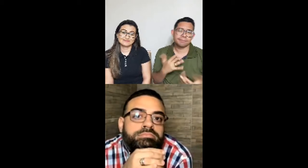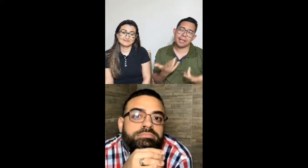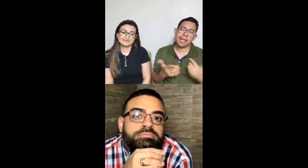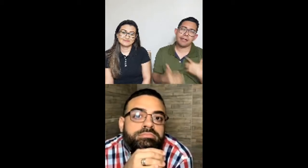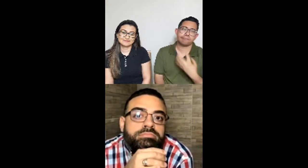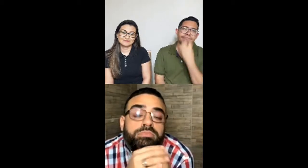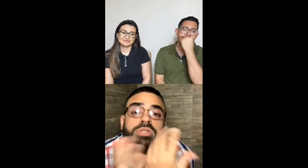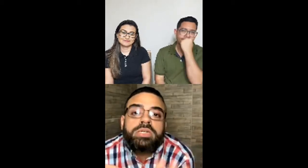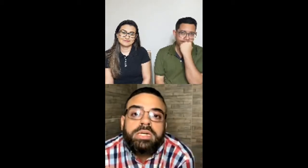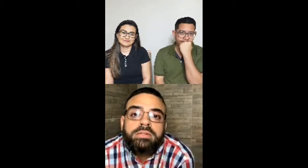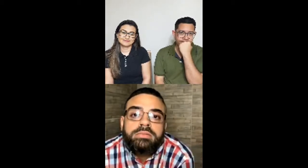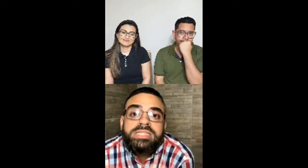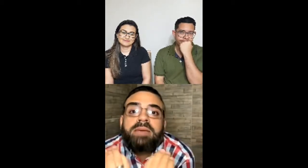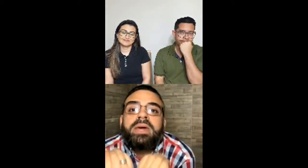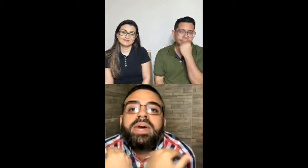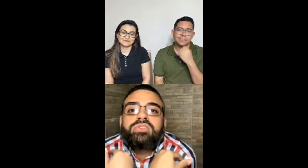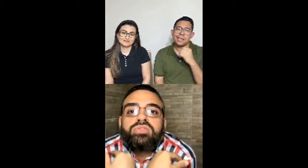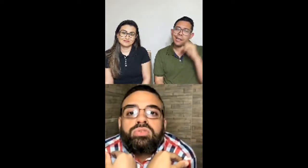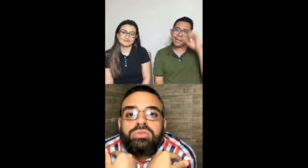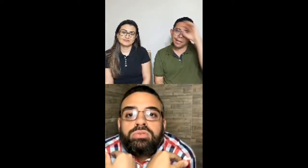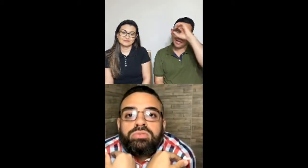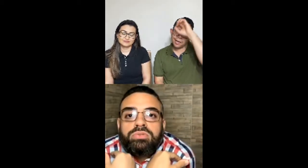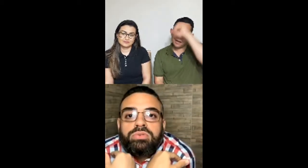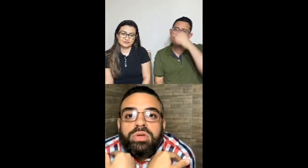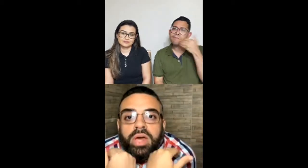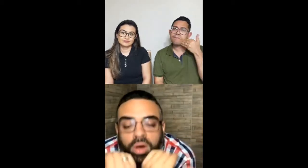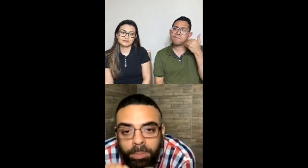detalhes, eu tive que,